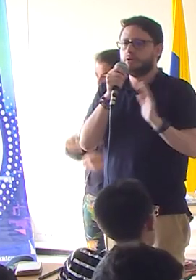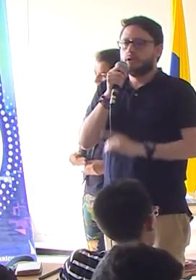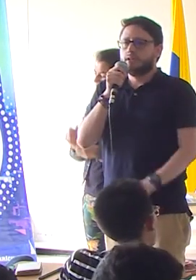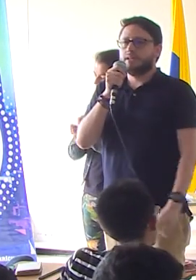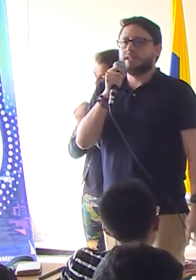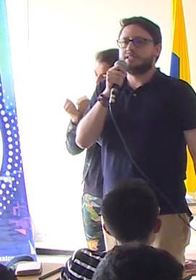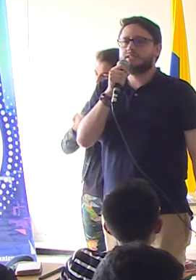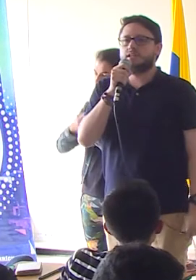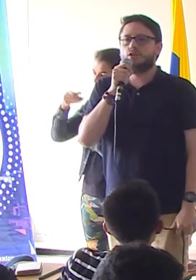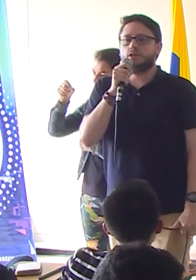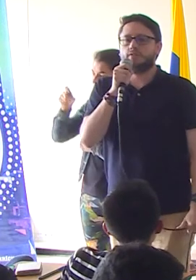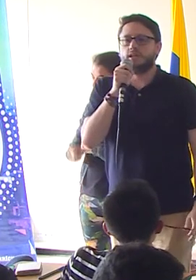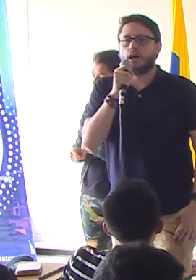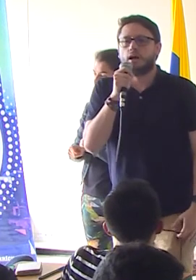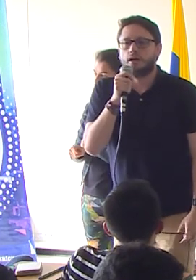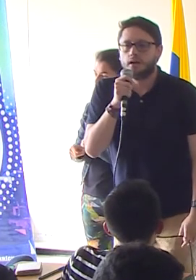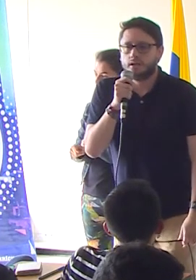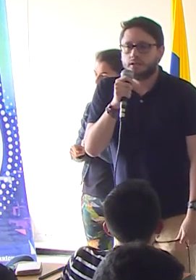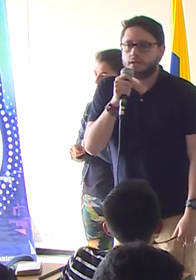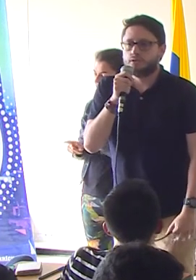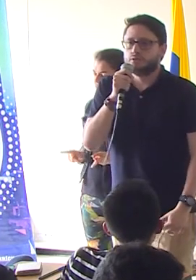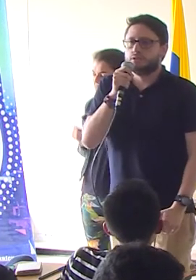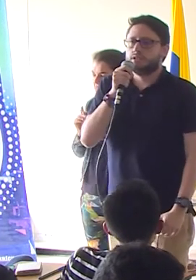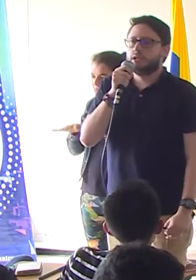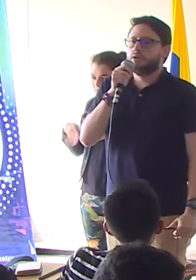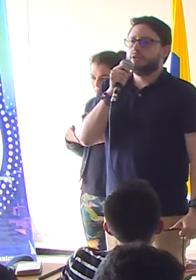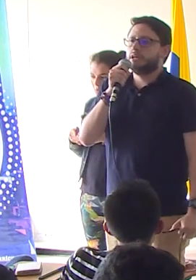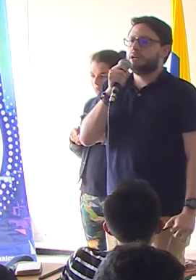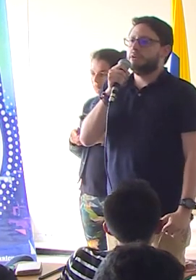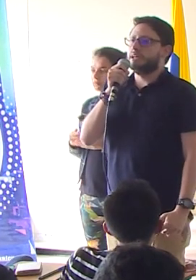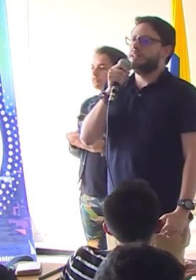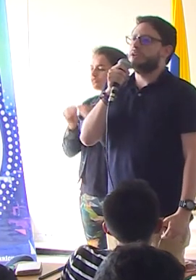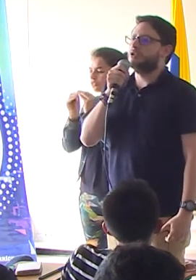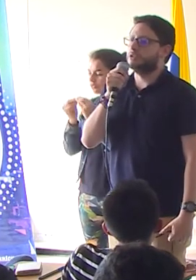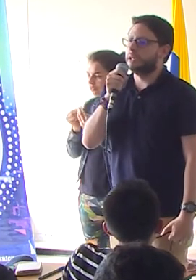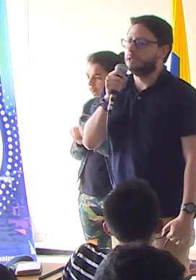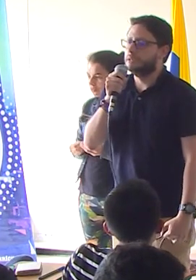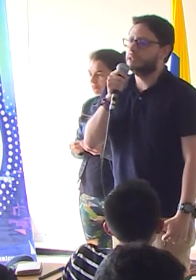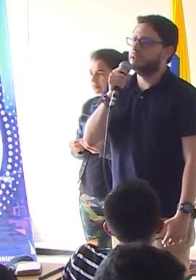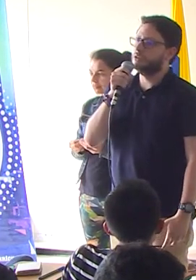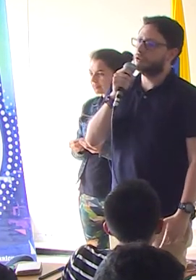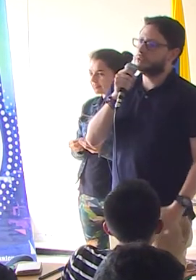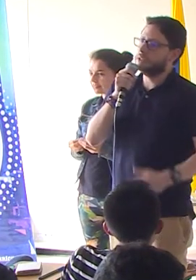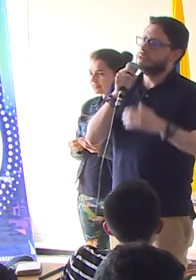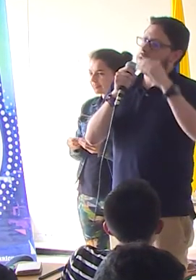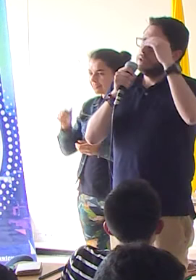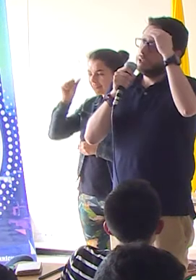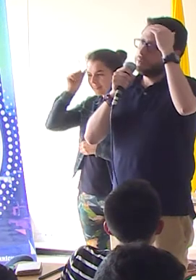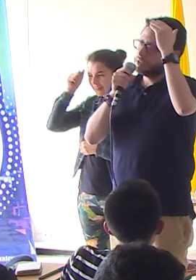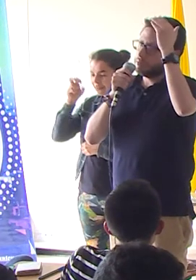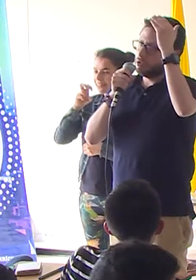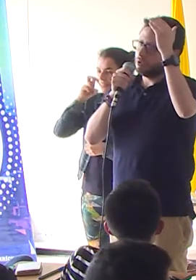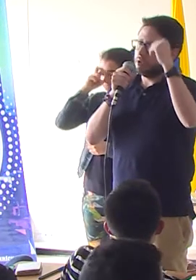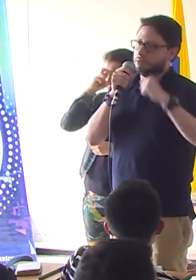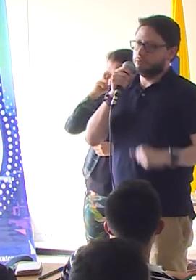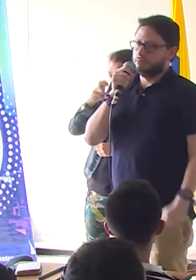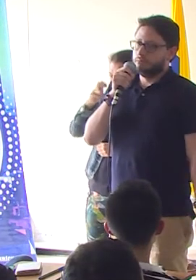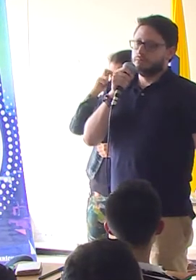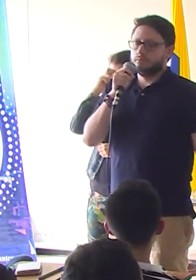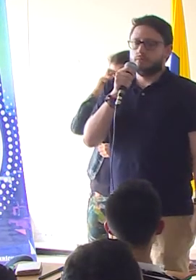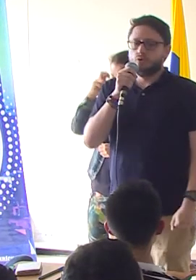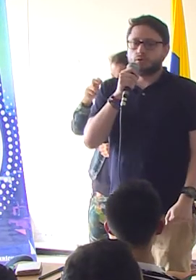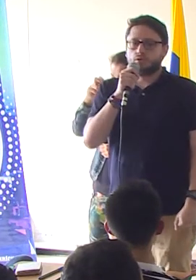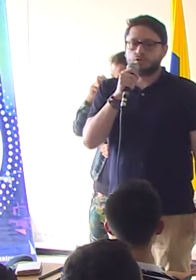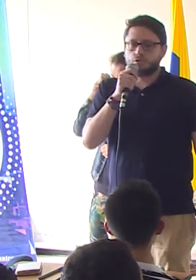cambio del estilo de vida de nuestro estilo de vida que viene del norte del norte epistemológico